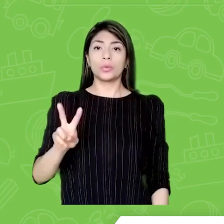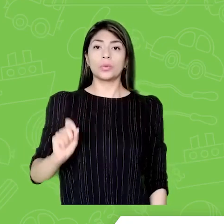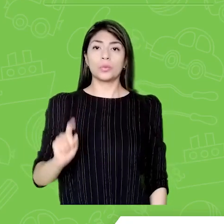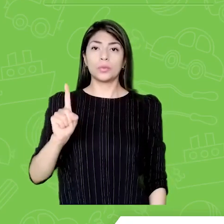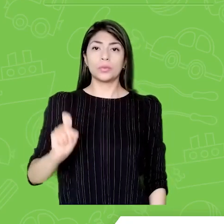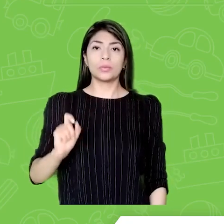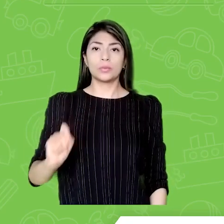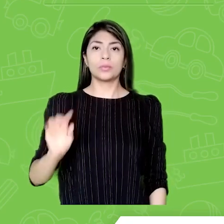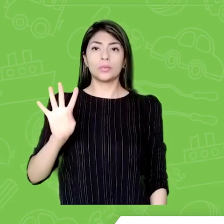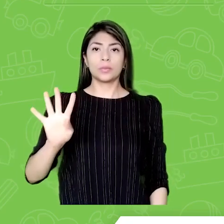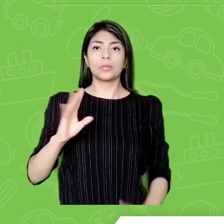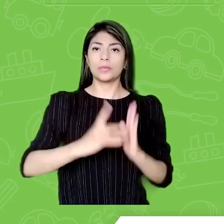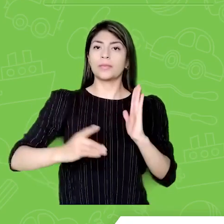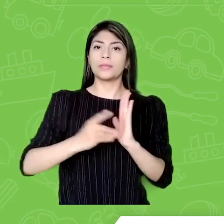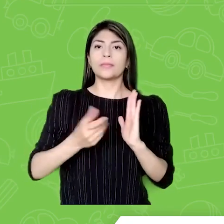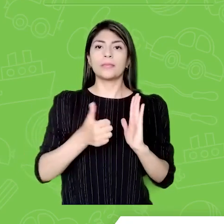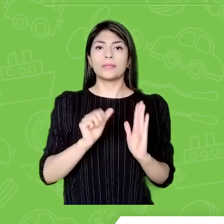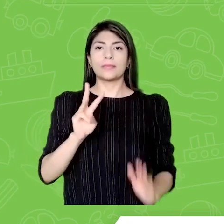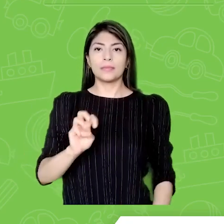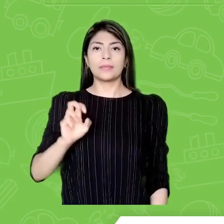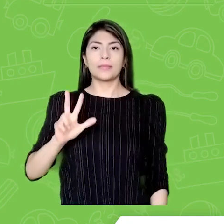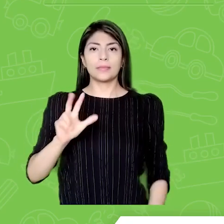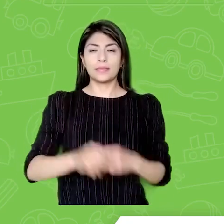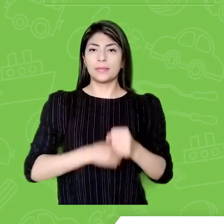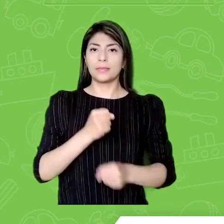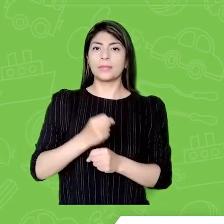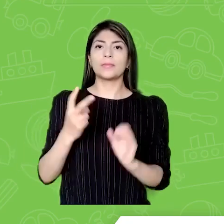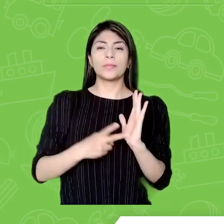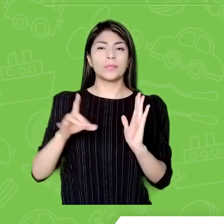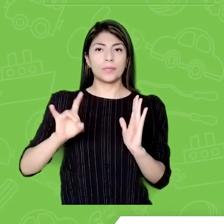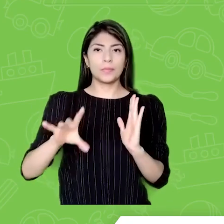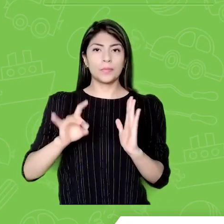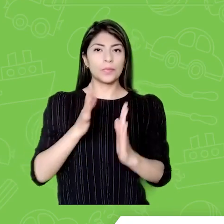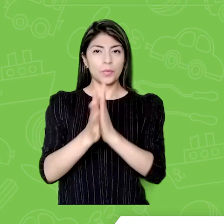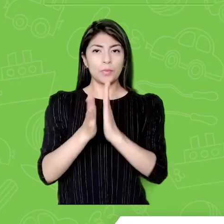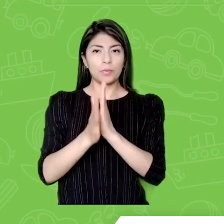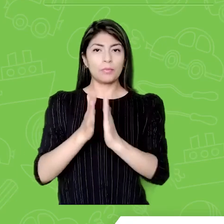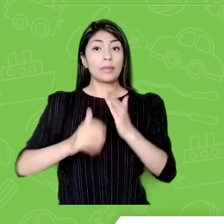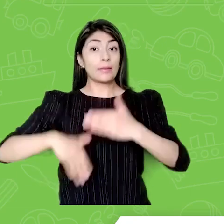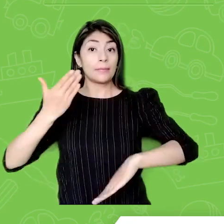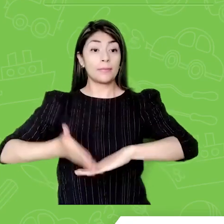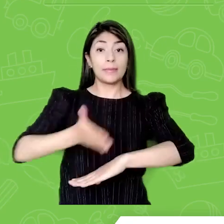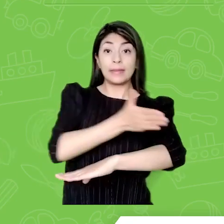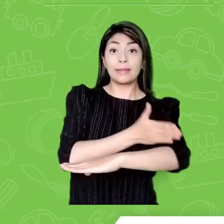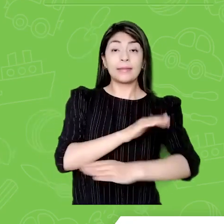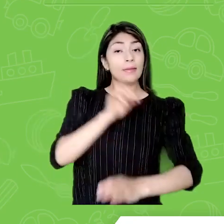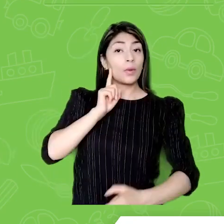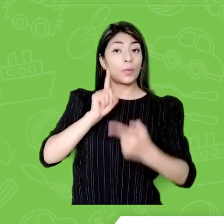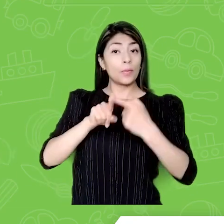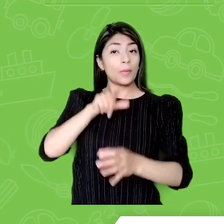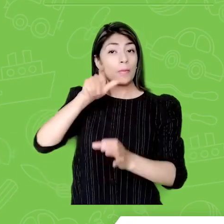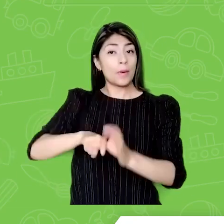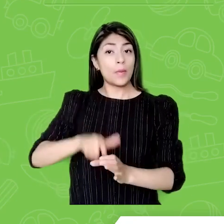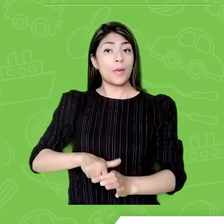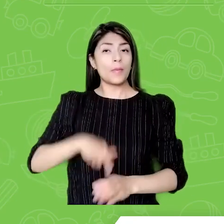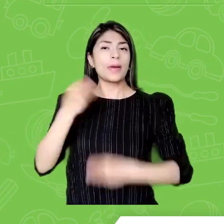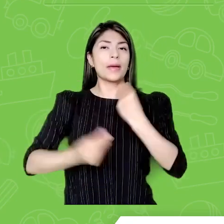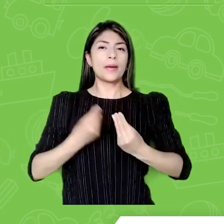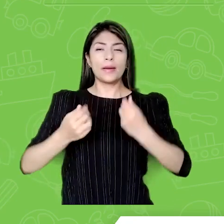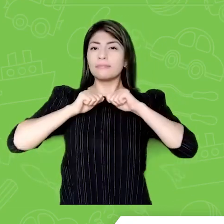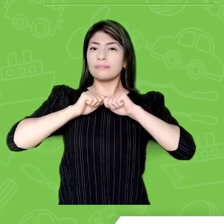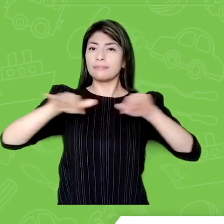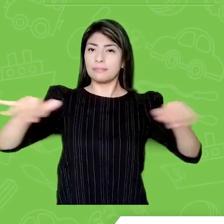2.2.6.4 del Decreto 1083 de 2015, antes de dar inicio a la etapa de inscripciones, la convocatoria podrá